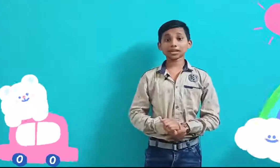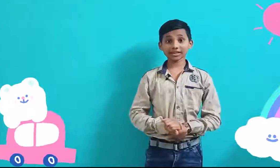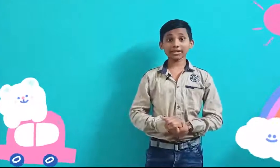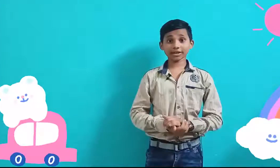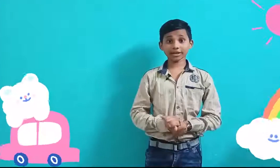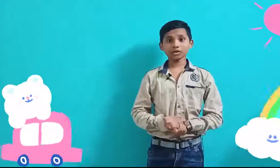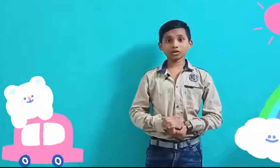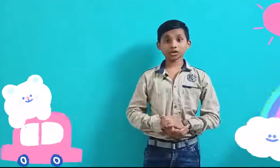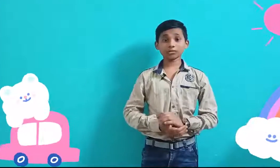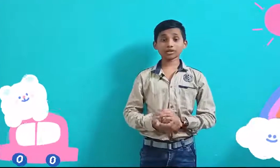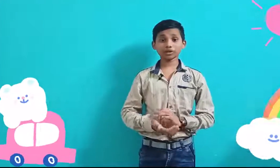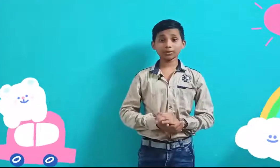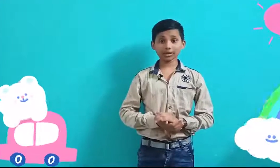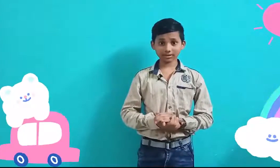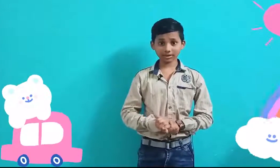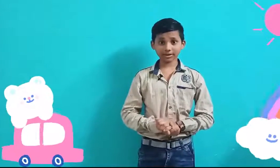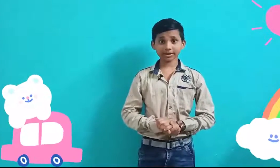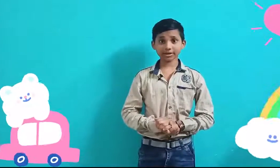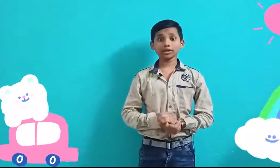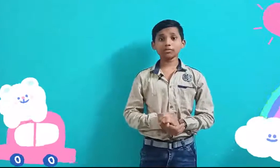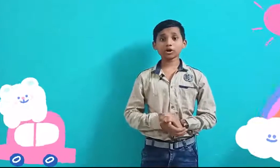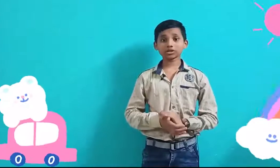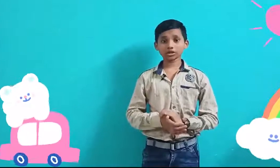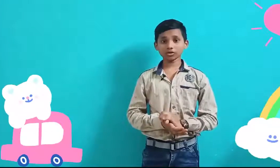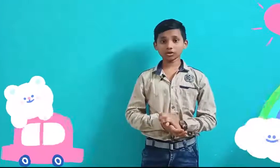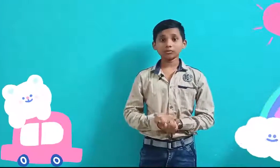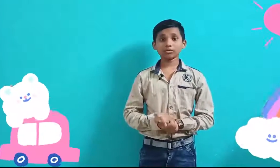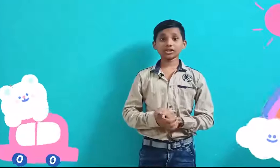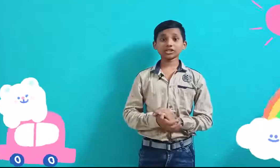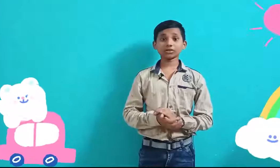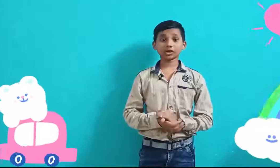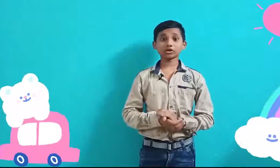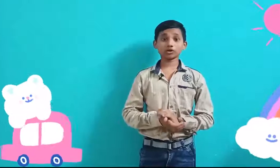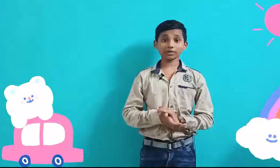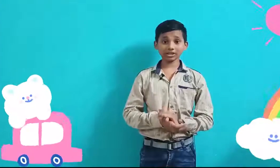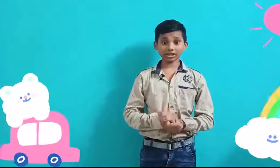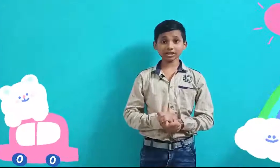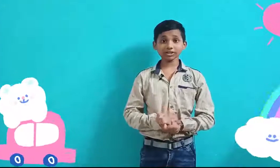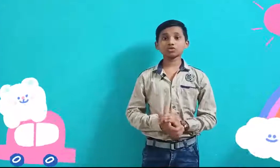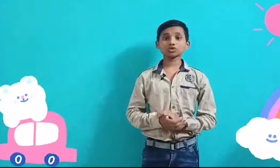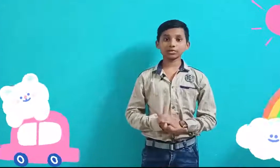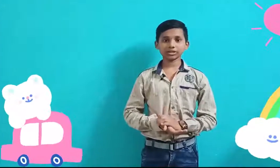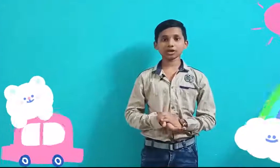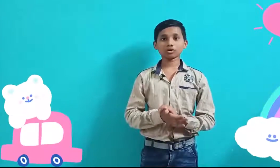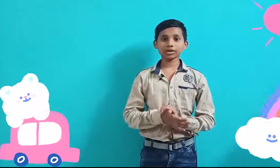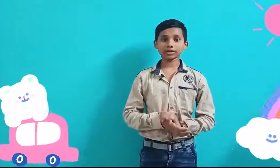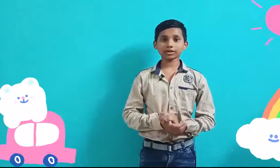प्रार्थना करेंगे और अन्य भाषाओं में प्रार्थना करेंगे। हम बहुत से लोग बड़े जवान और बच्चे सुसमाचार को ग्रहण